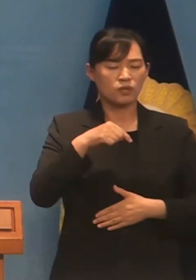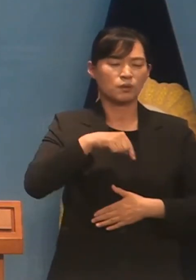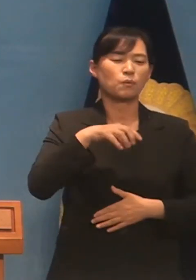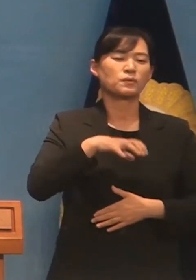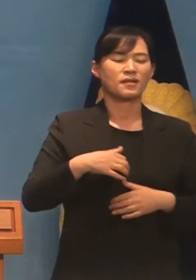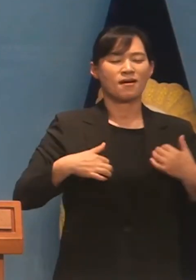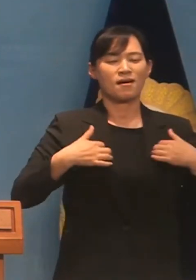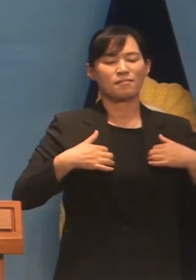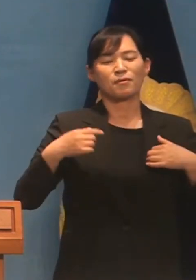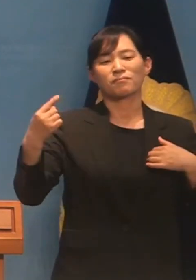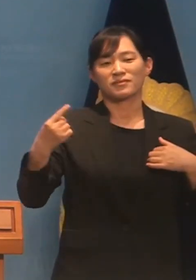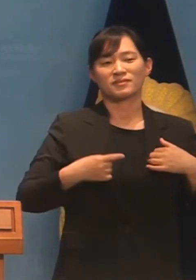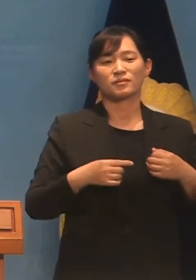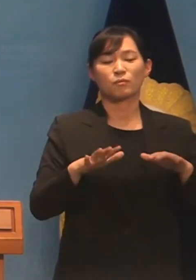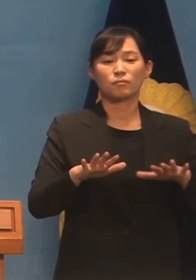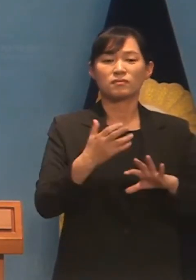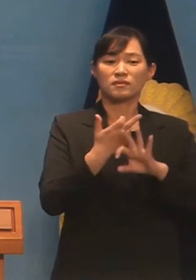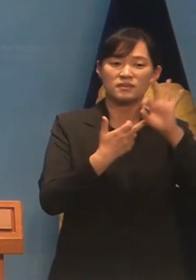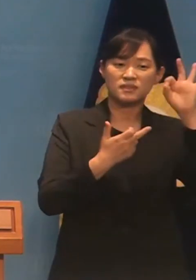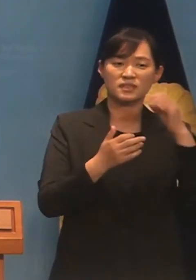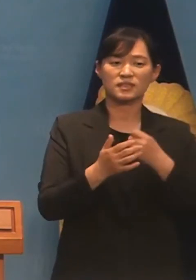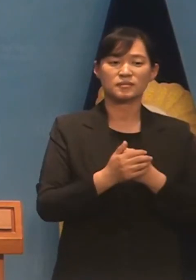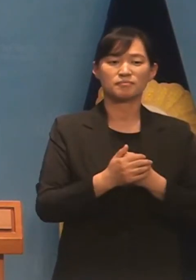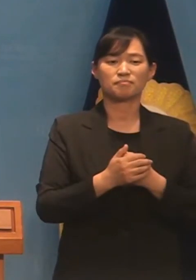기쁘게 섰습니다. 오늘 아침